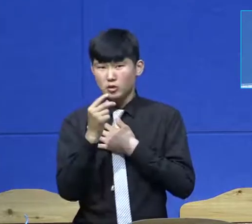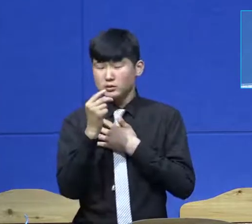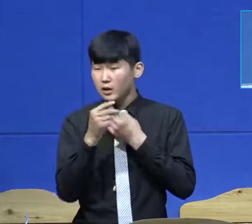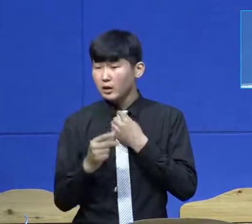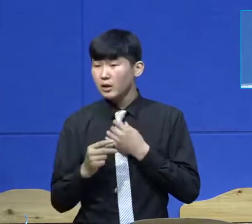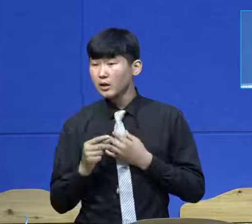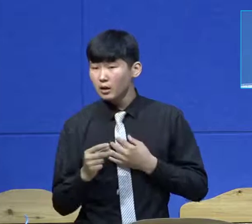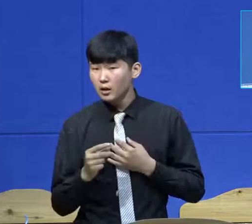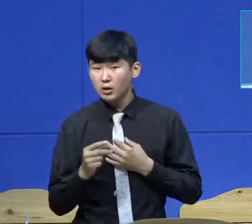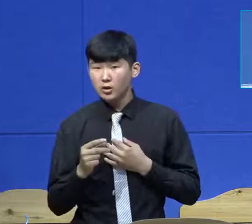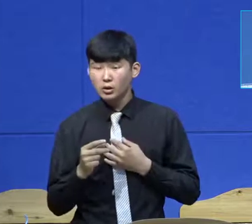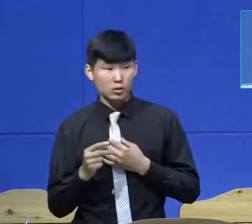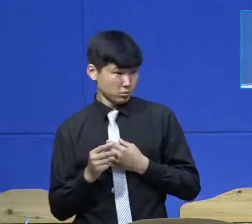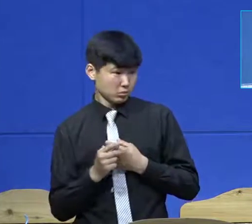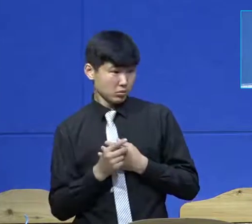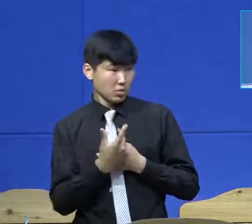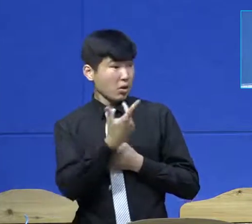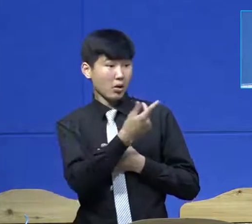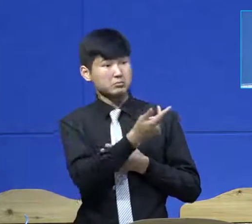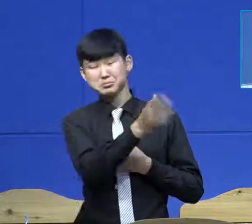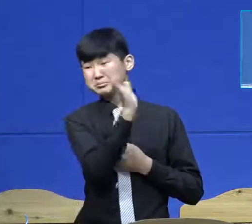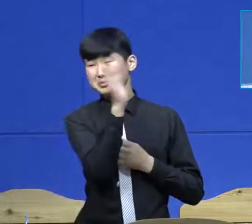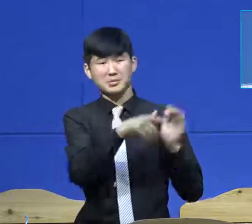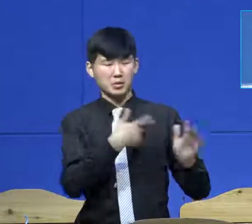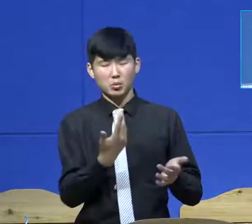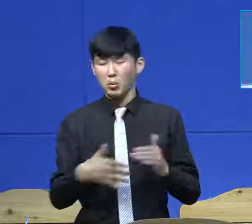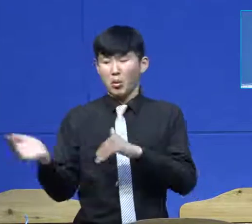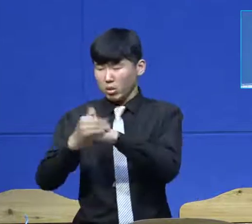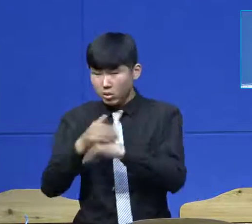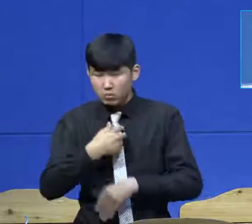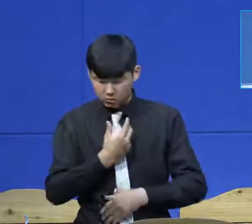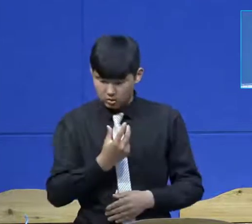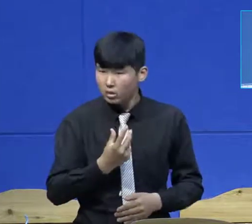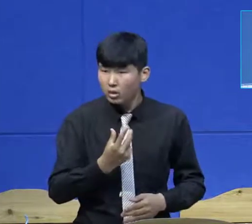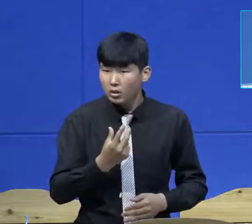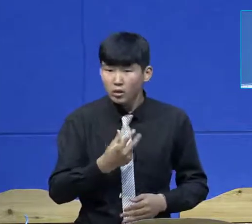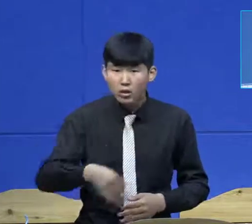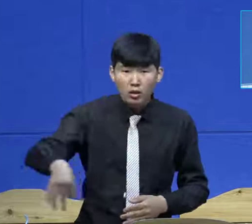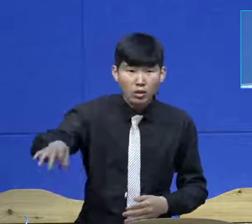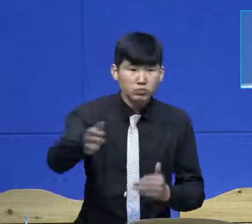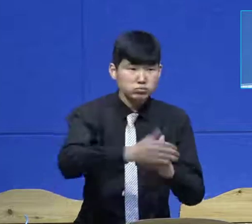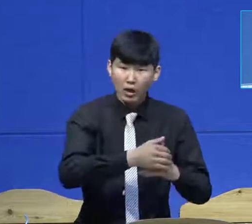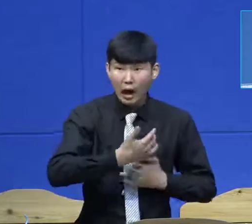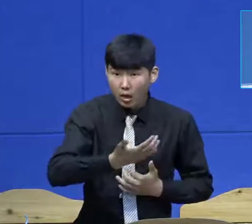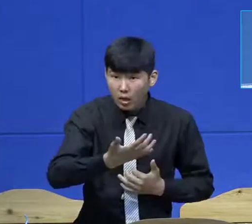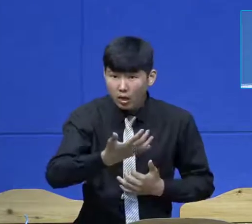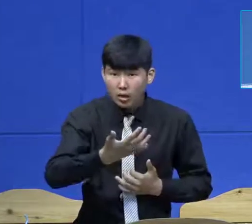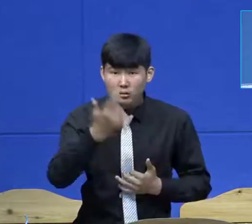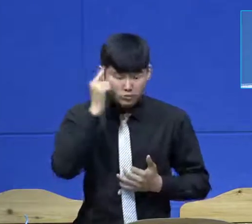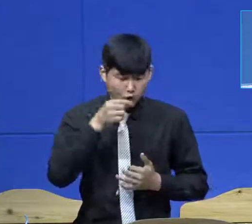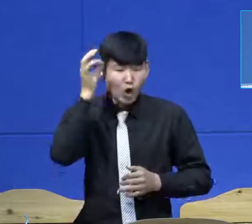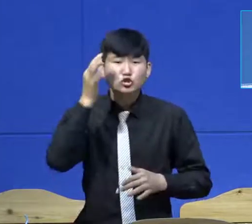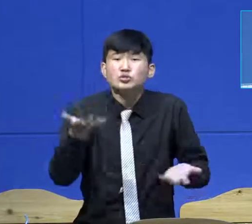тариаг хэрэглэхгүй тэр зэрэг өгөхэд байвал тэр бүх хөдлөмөр бүгдээр хов хоосон зүйл болно. Бурхны цаар ганцгүй загалмай